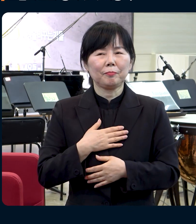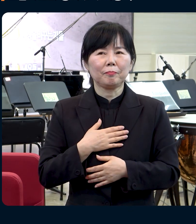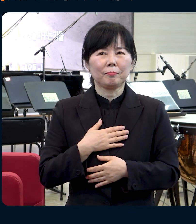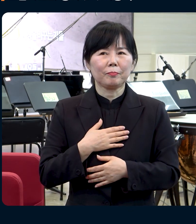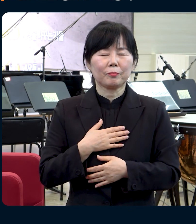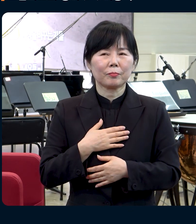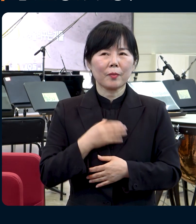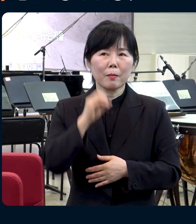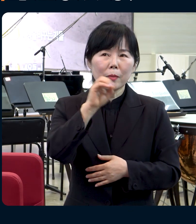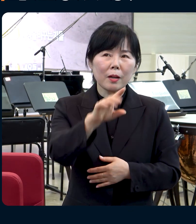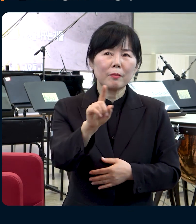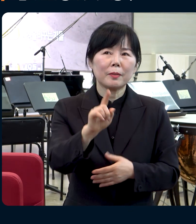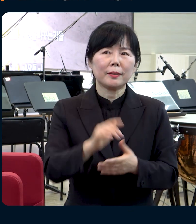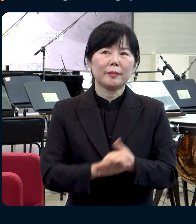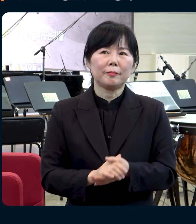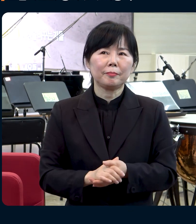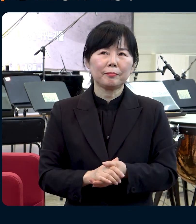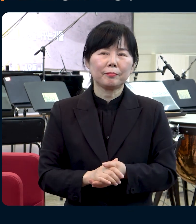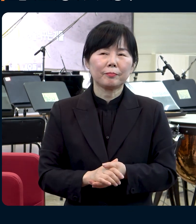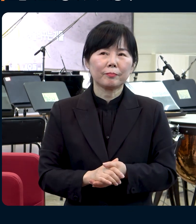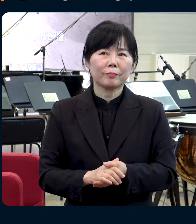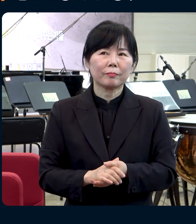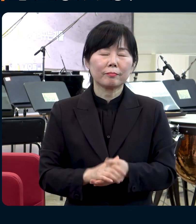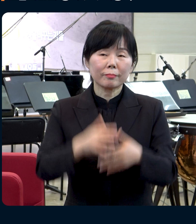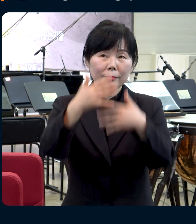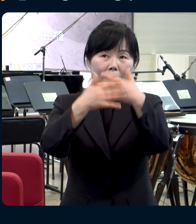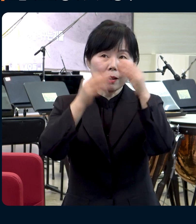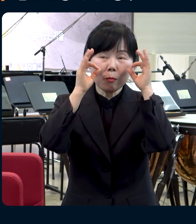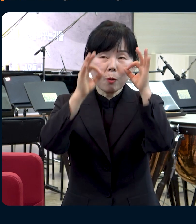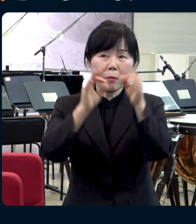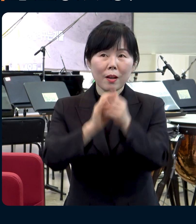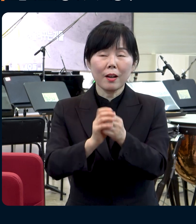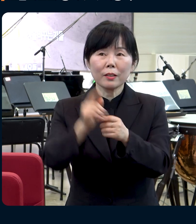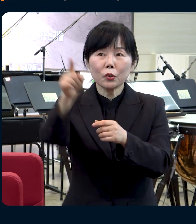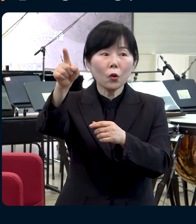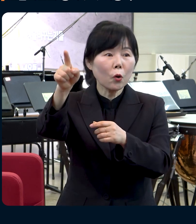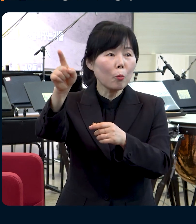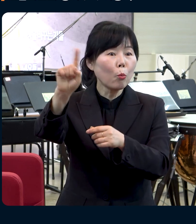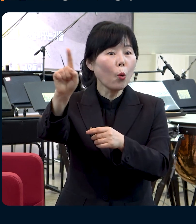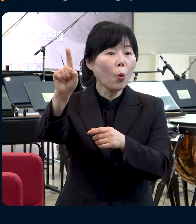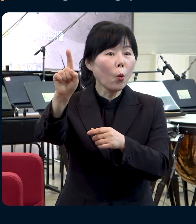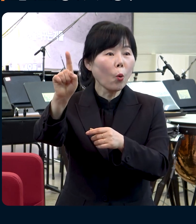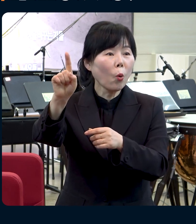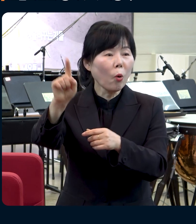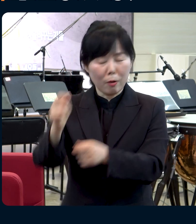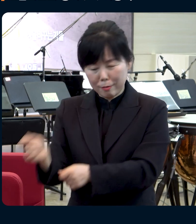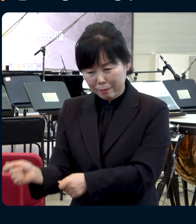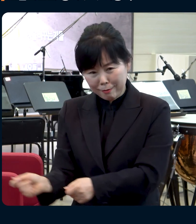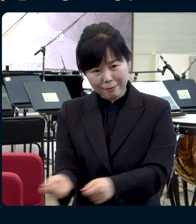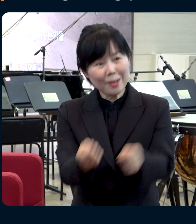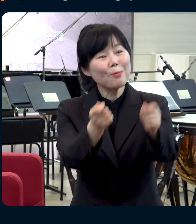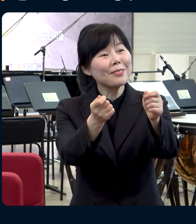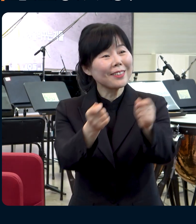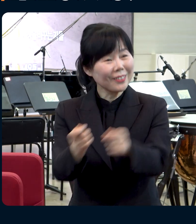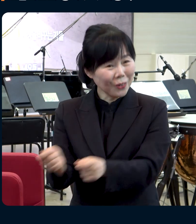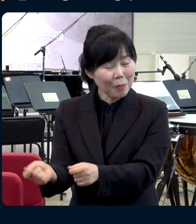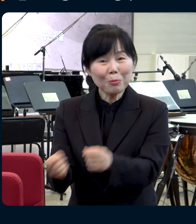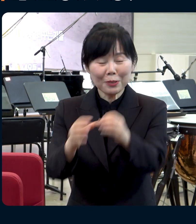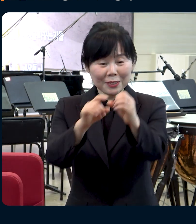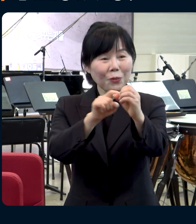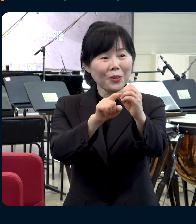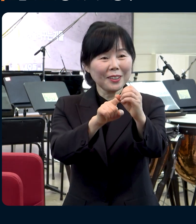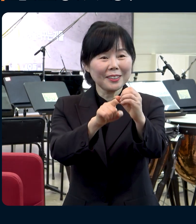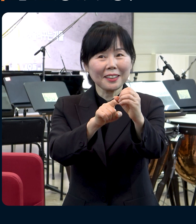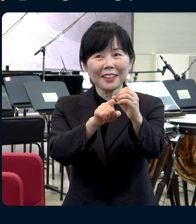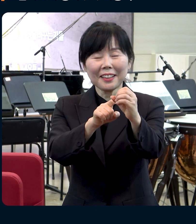하겠습니다. 여러분, 저 화면에 그림이 있는데 이게 뭡니까? 몇몇 분들이 굉장히 표정이